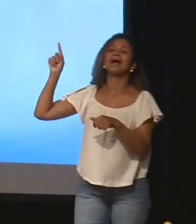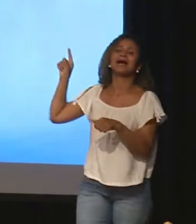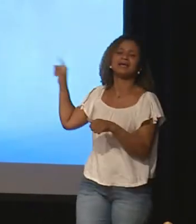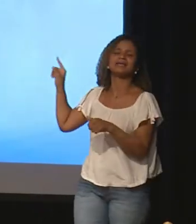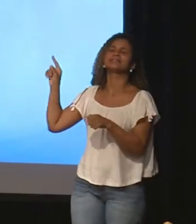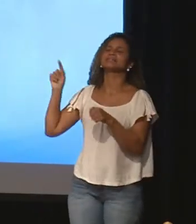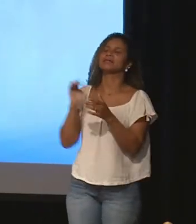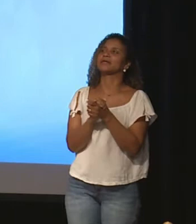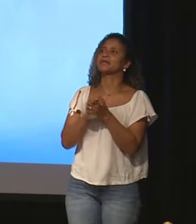Então,